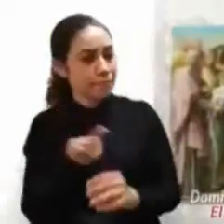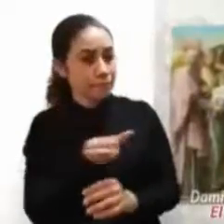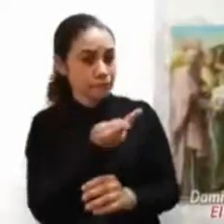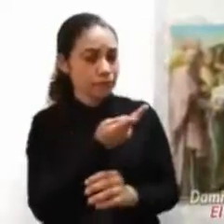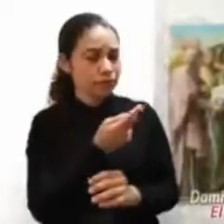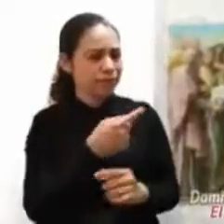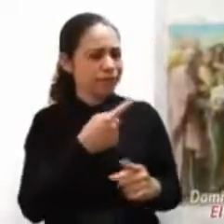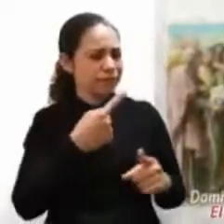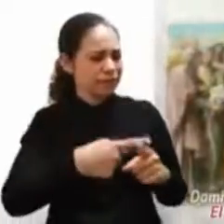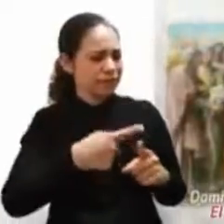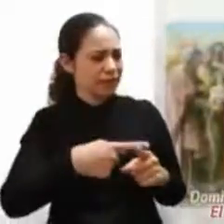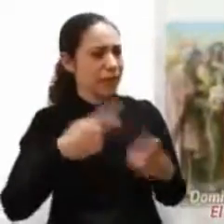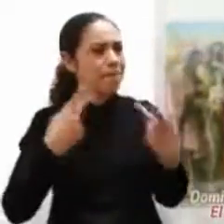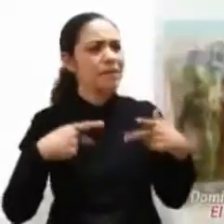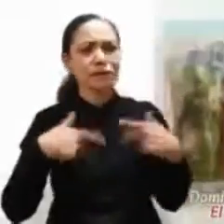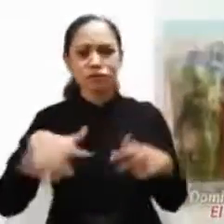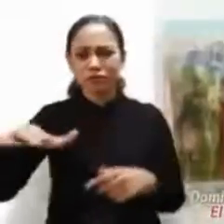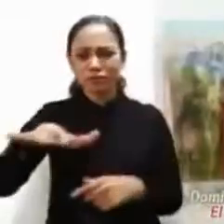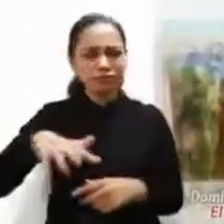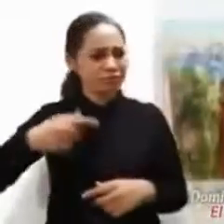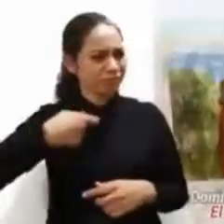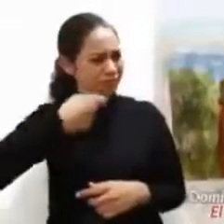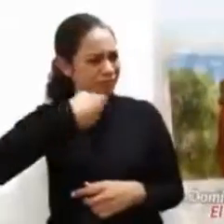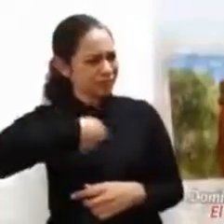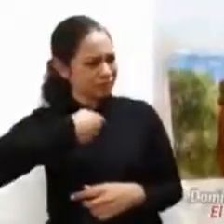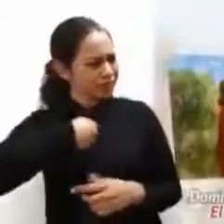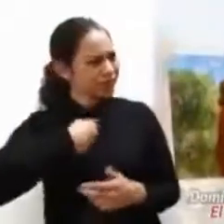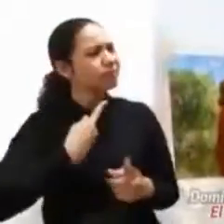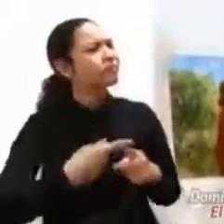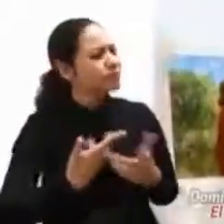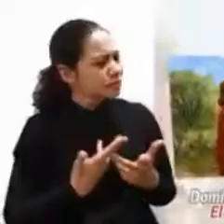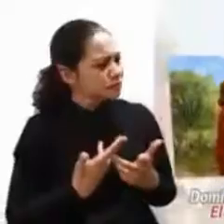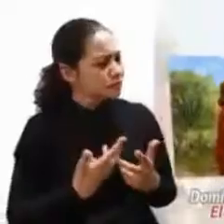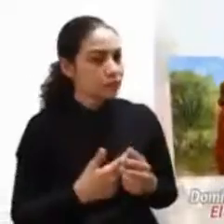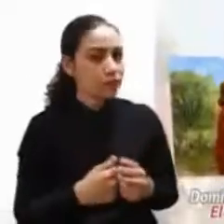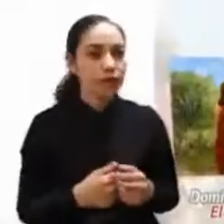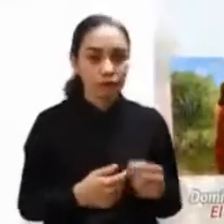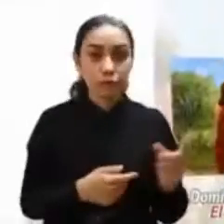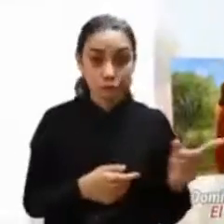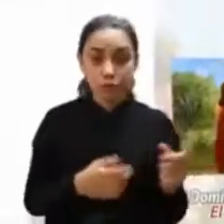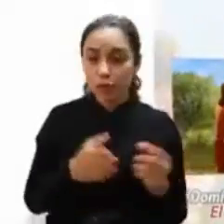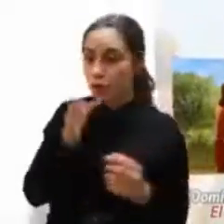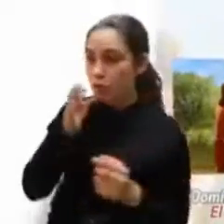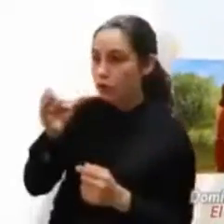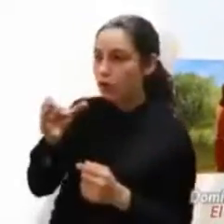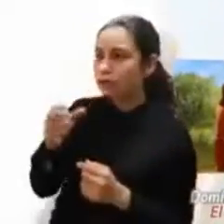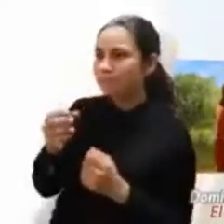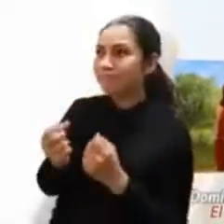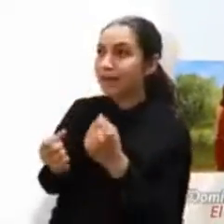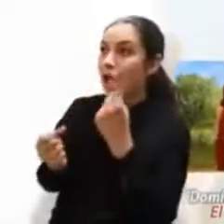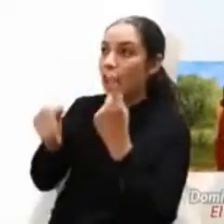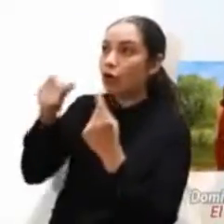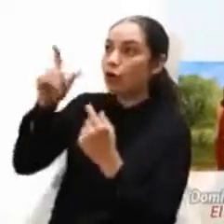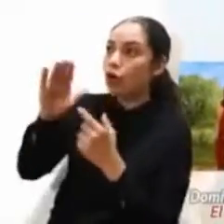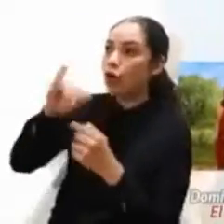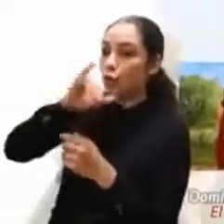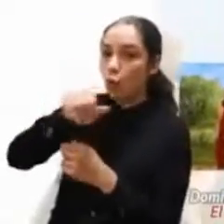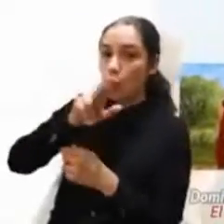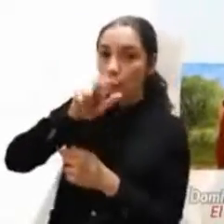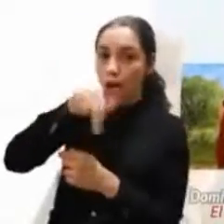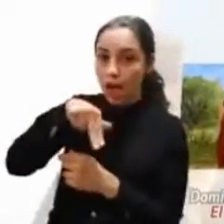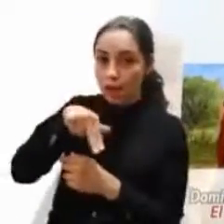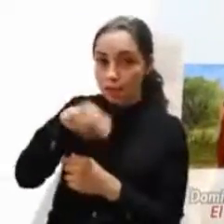yo? Ellos contestaron: unos dicen que eres Juan el Bautista, otros que Elías,